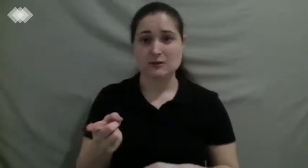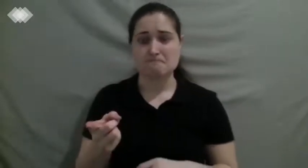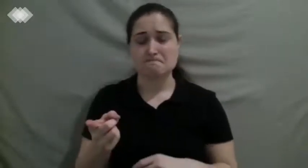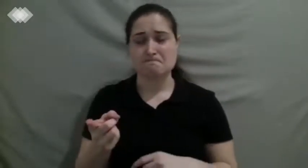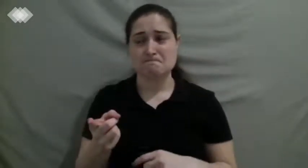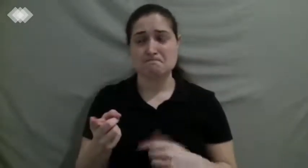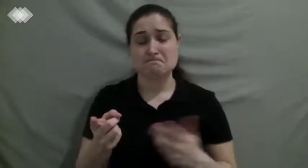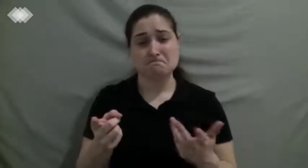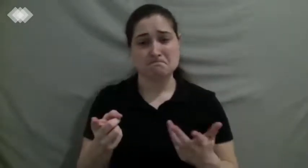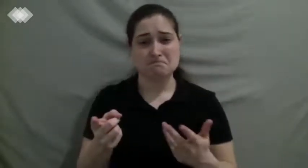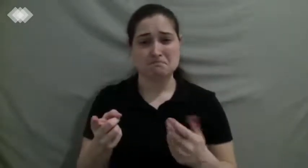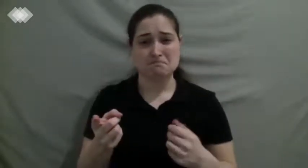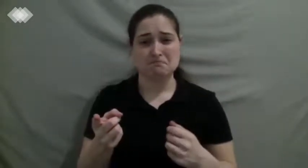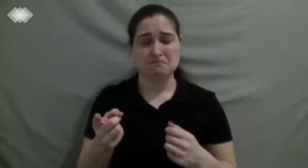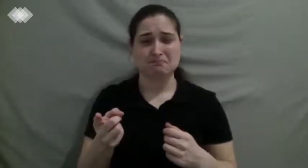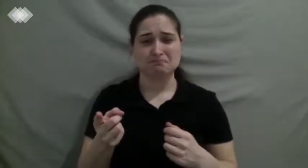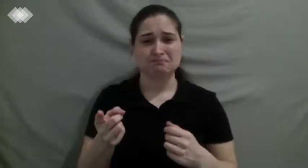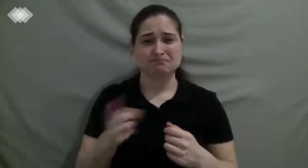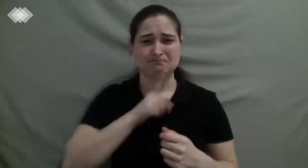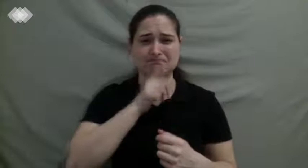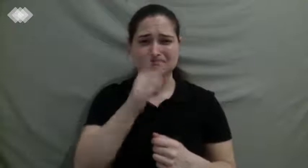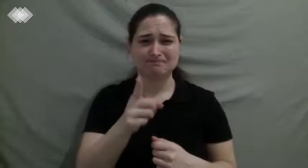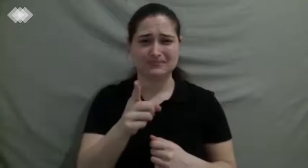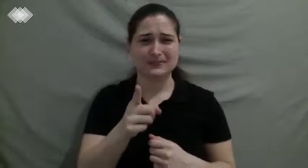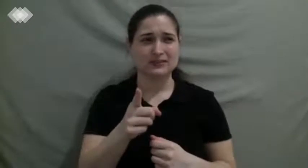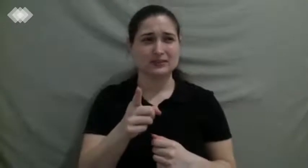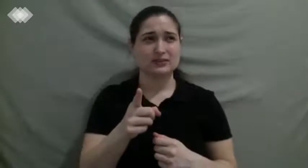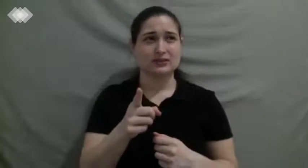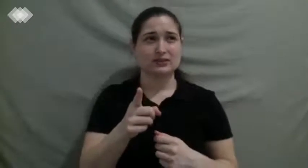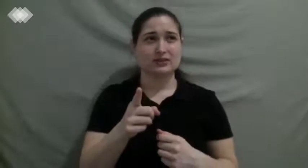Bueno, es que realmente,